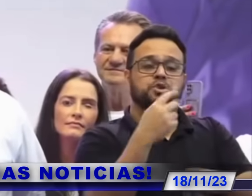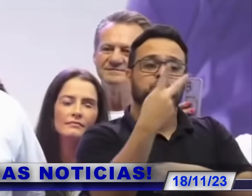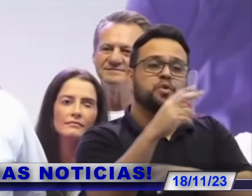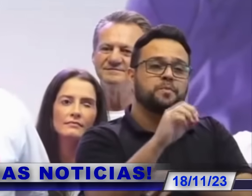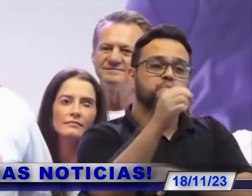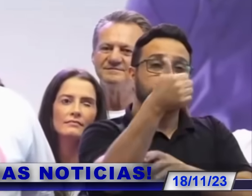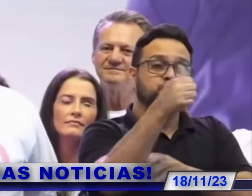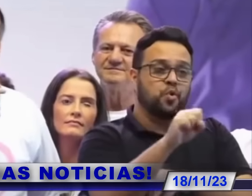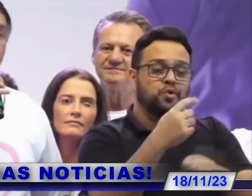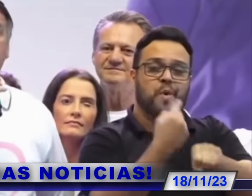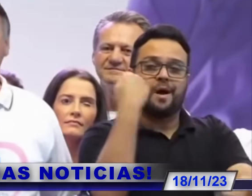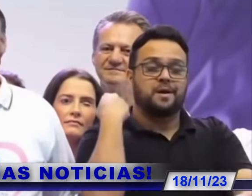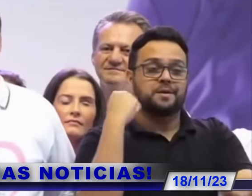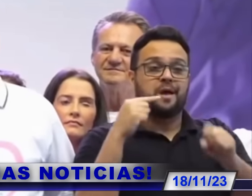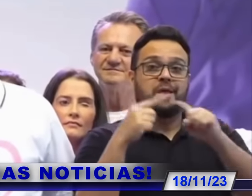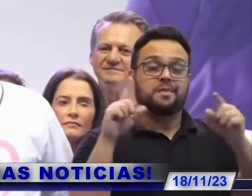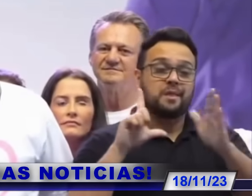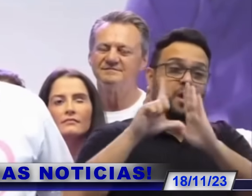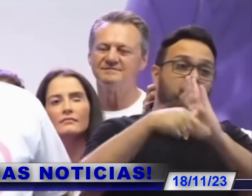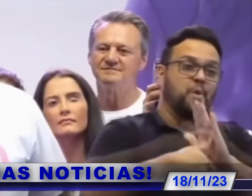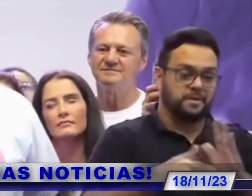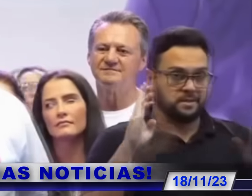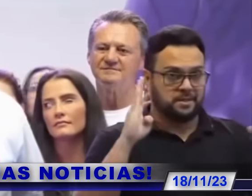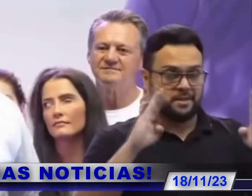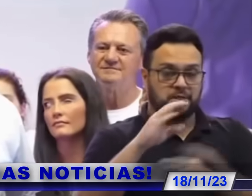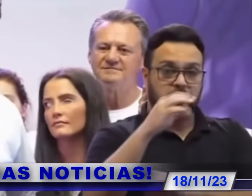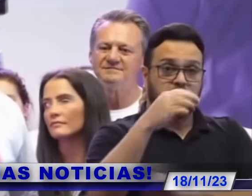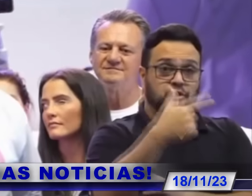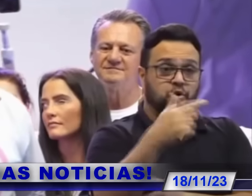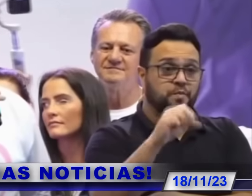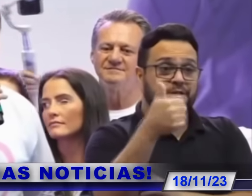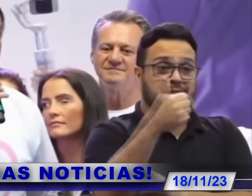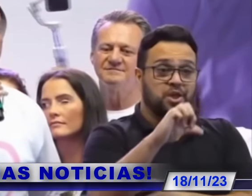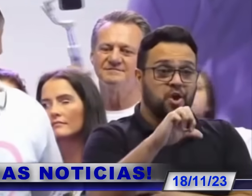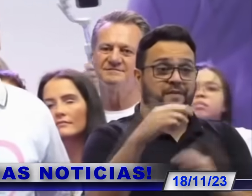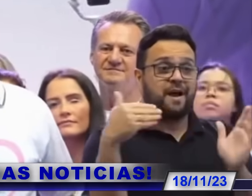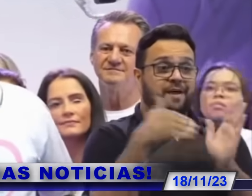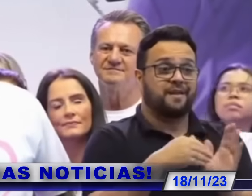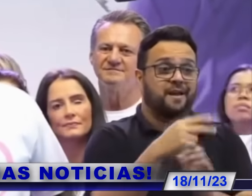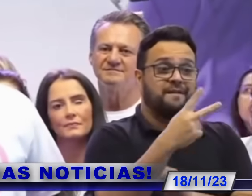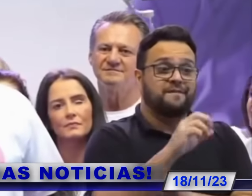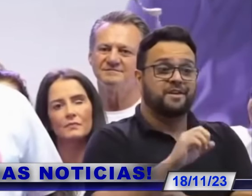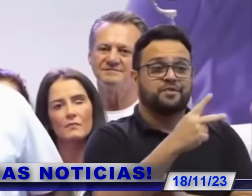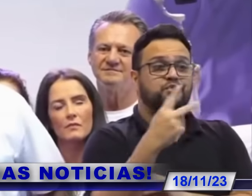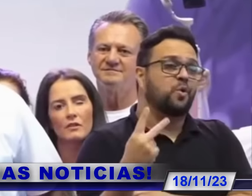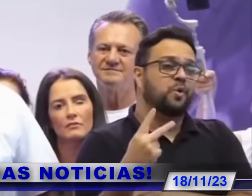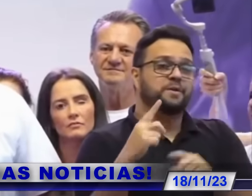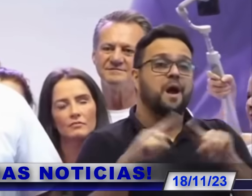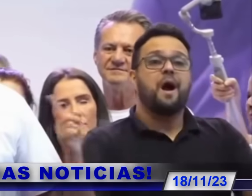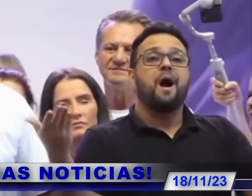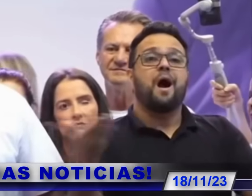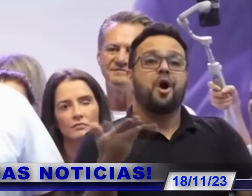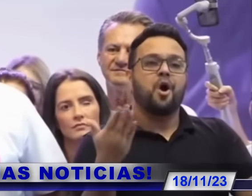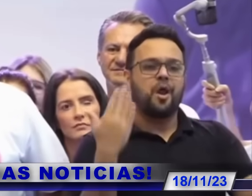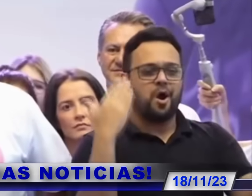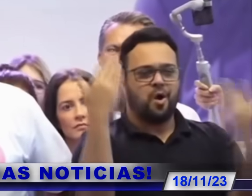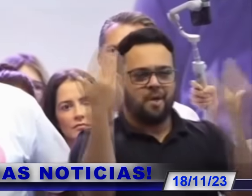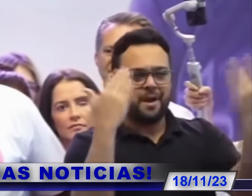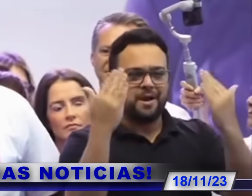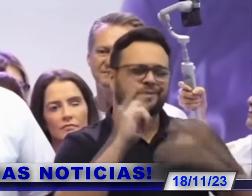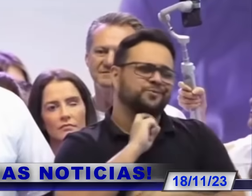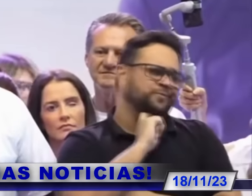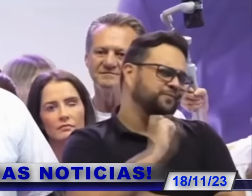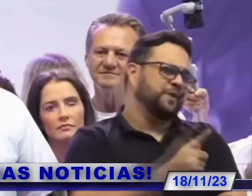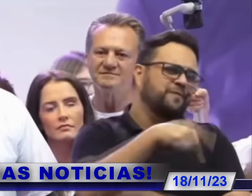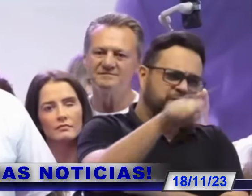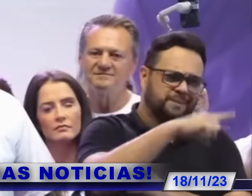2018, o que foi de 19 a 22 e o que está sendo no momento. Eu duvido que não